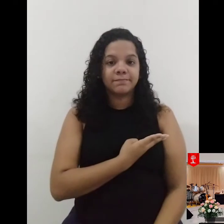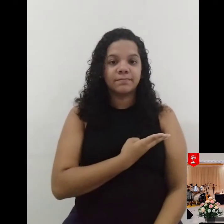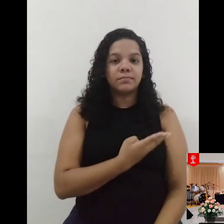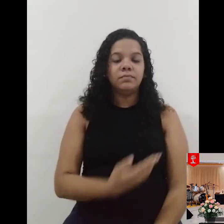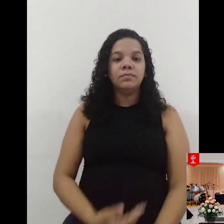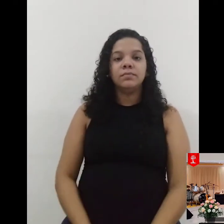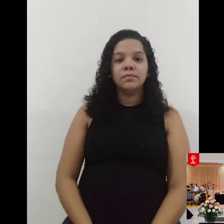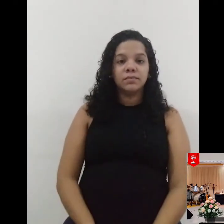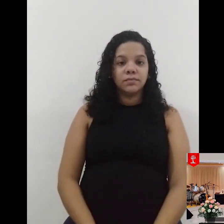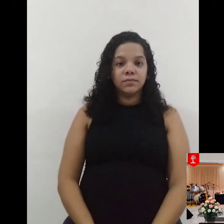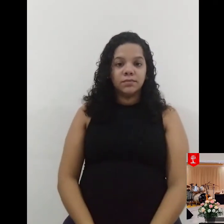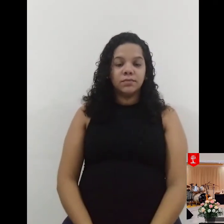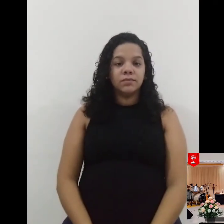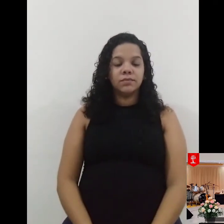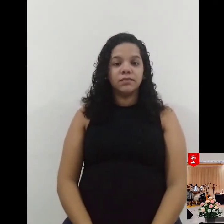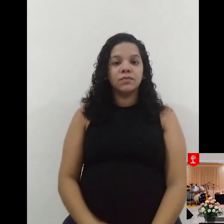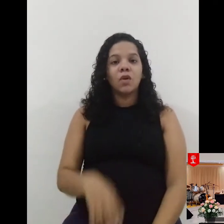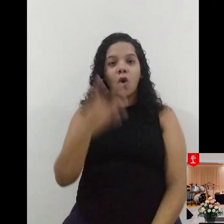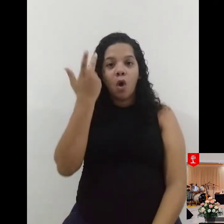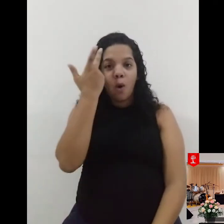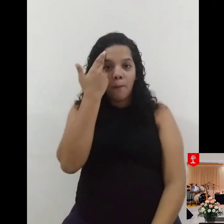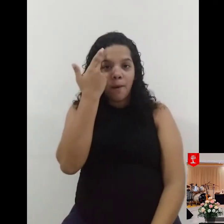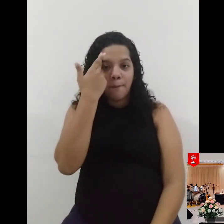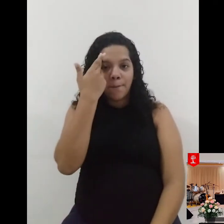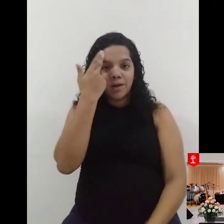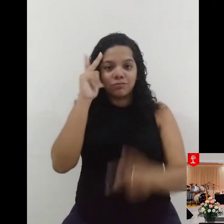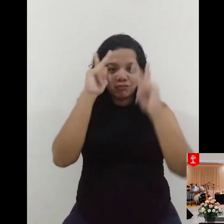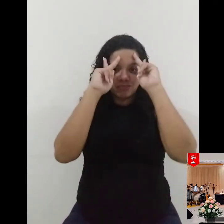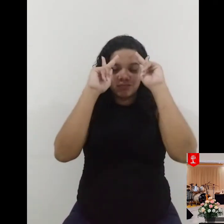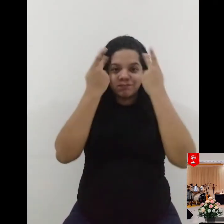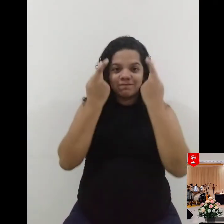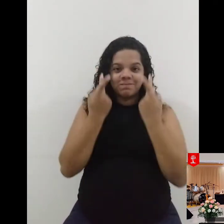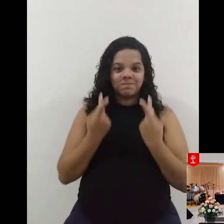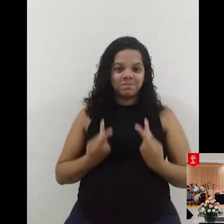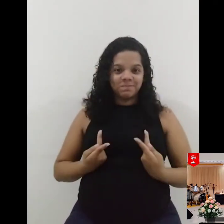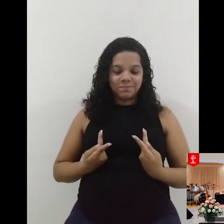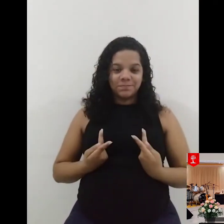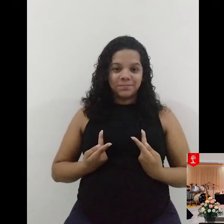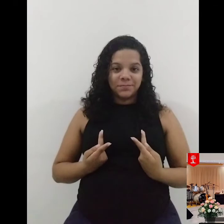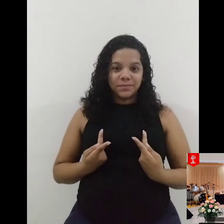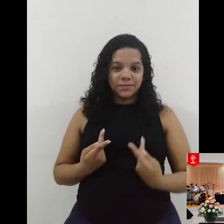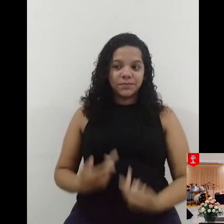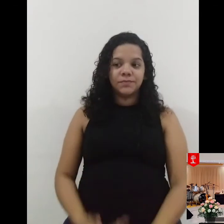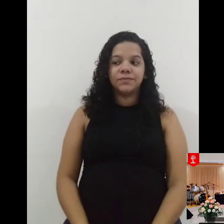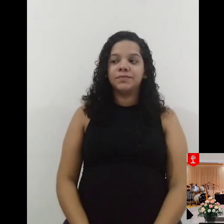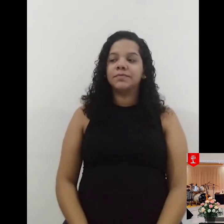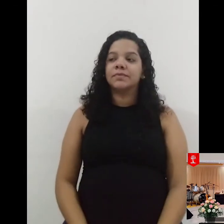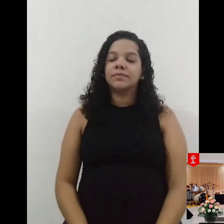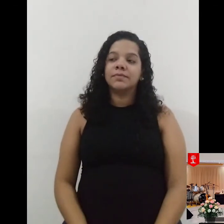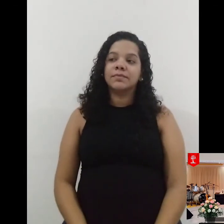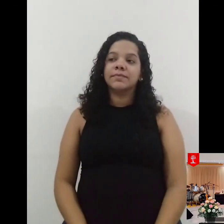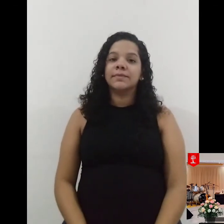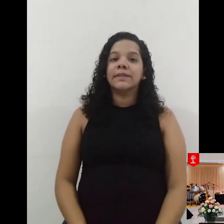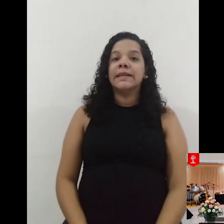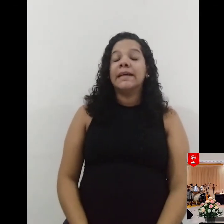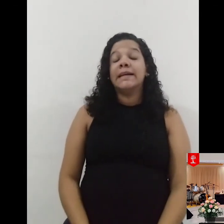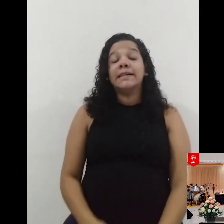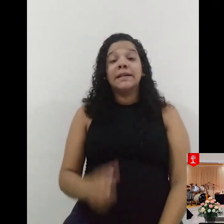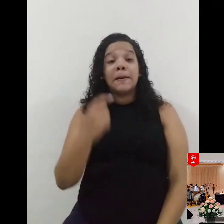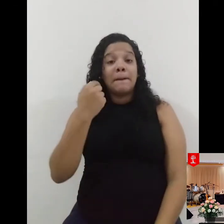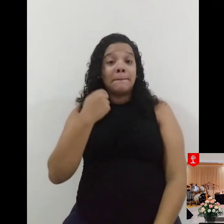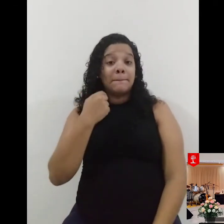Há normalmente nas pessoas esse sentimento, essa sensação de que ele está